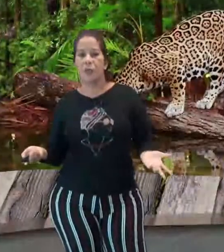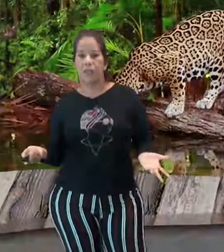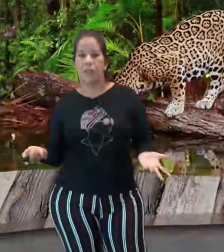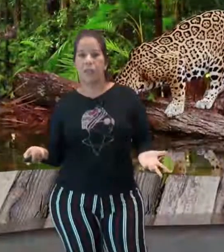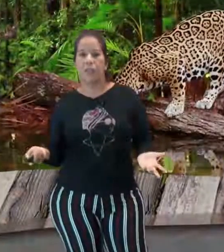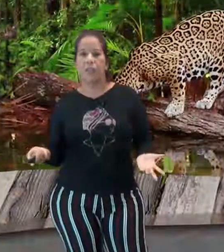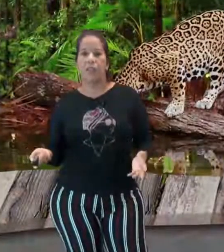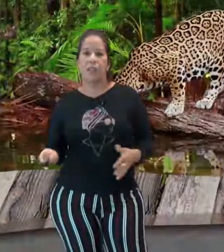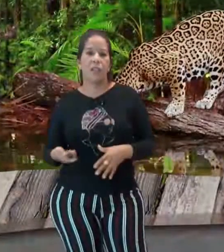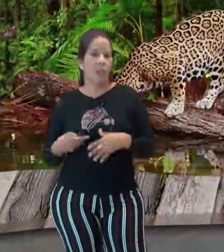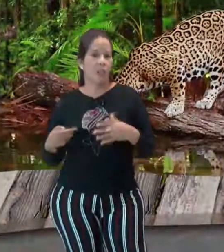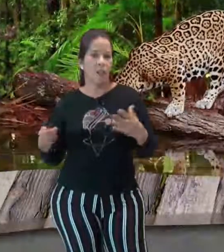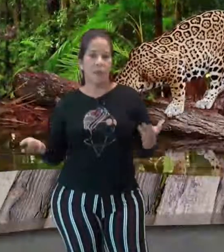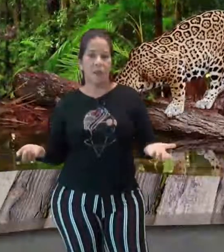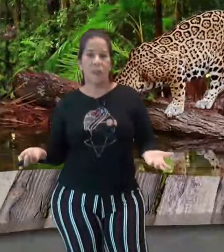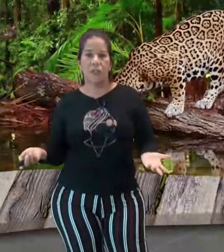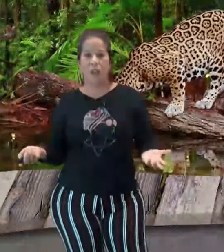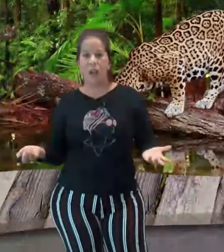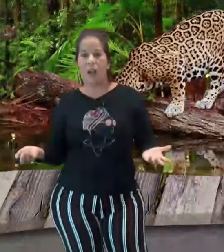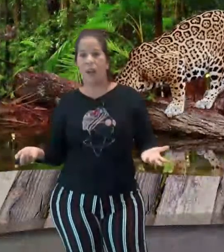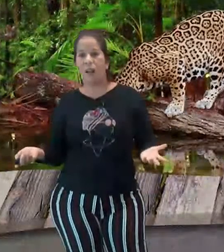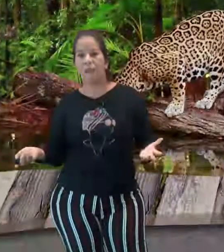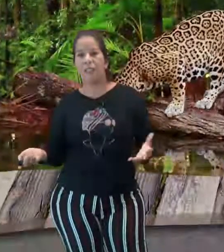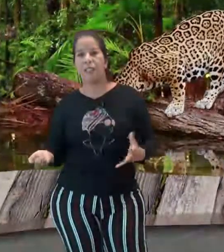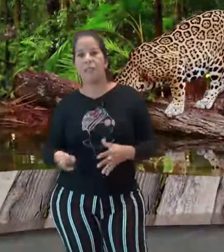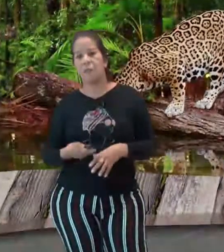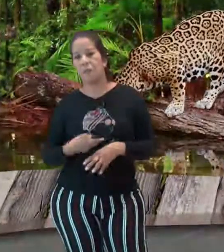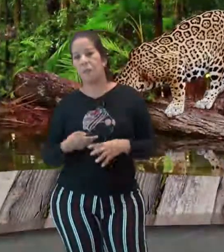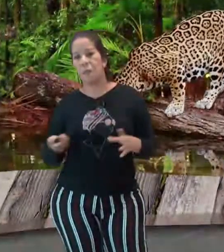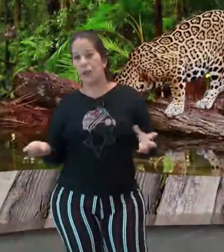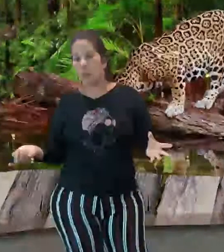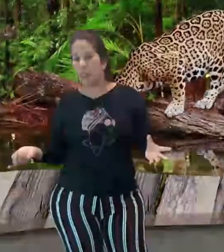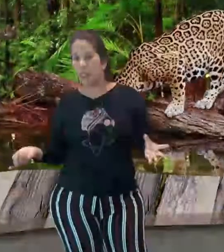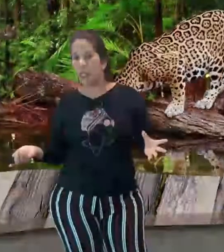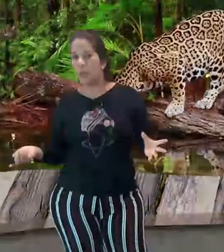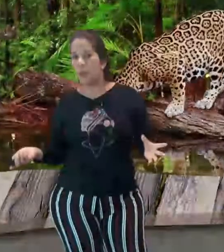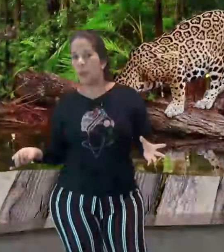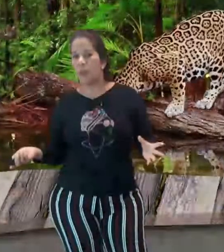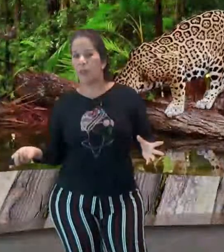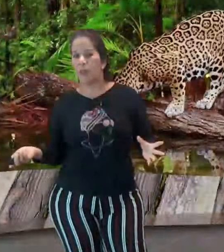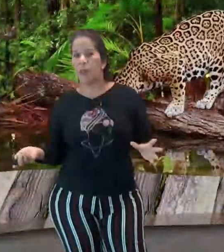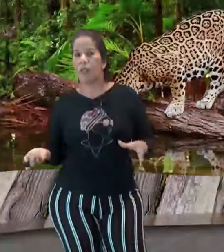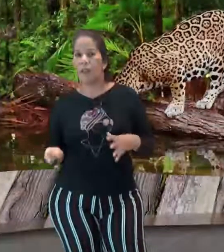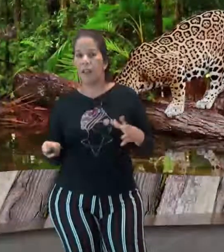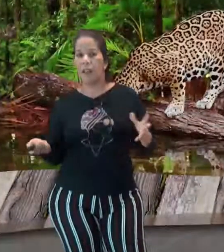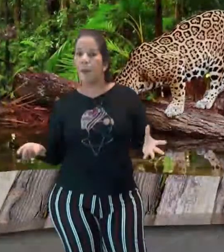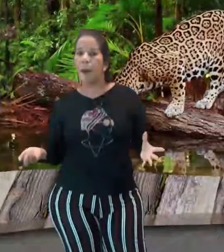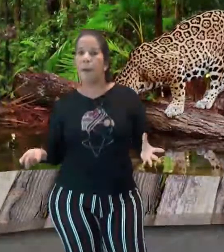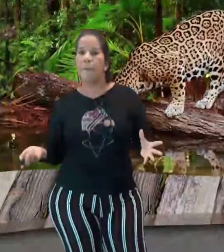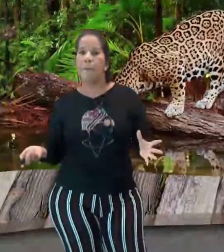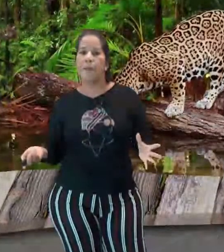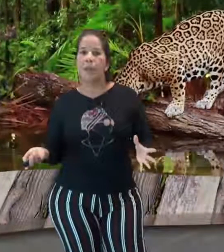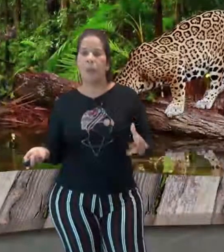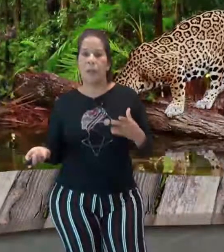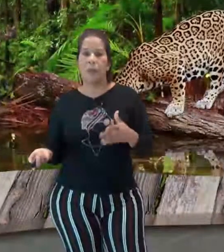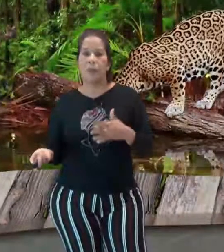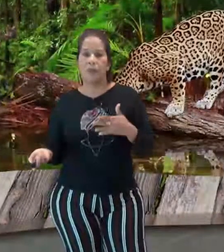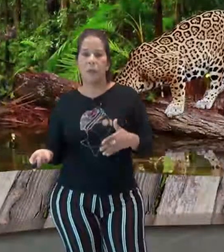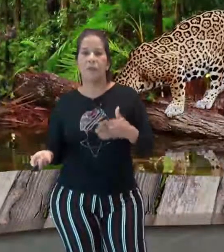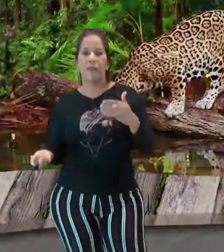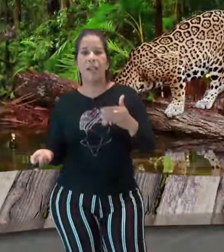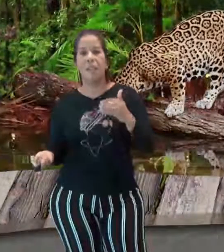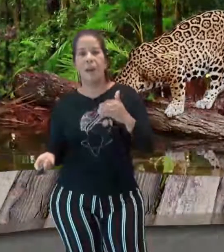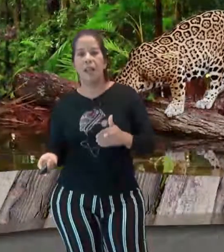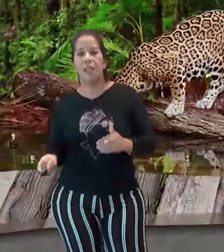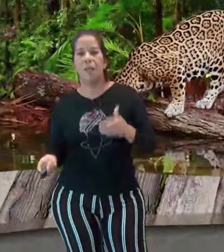gerar seus descendentes. E aí, obviamente, vai dizimar toda aquela população e ela vai acabar, Tá? Então, a